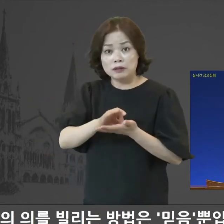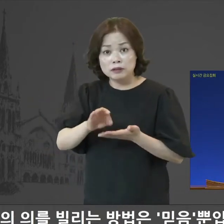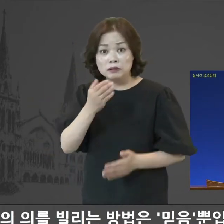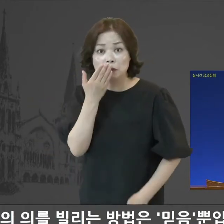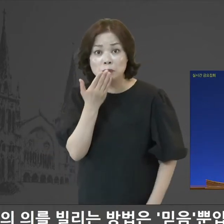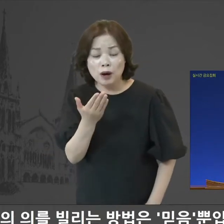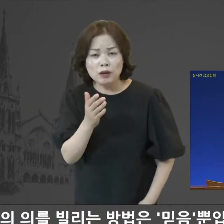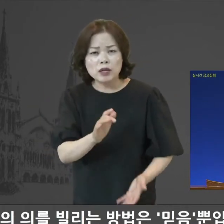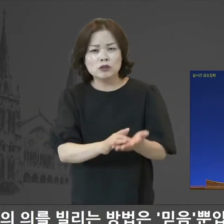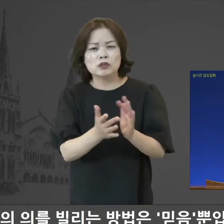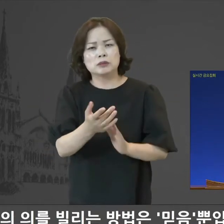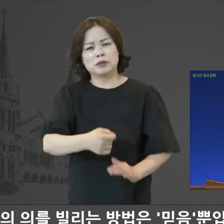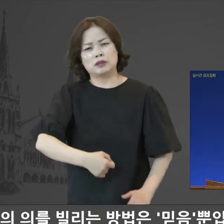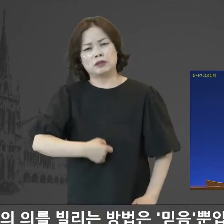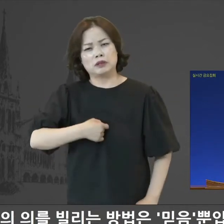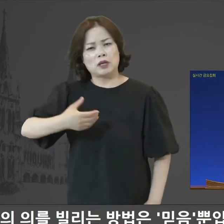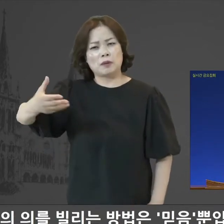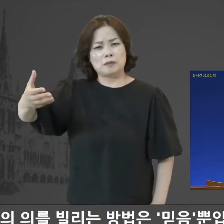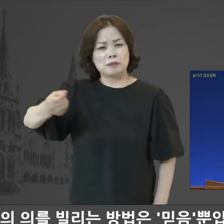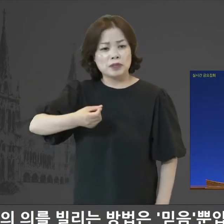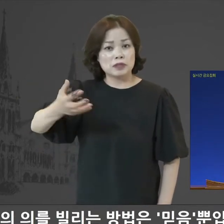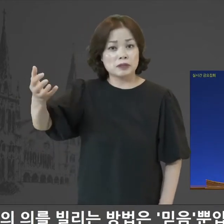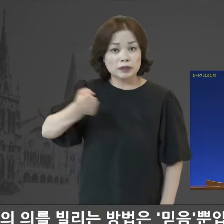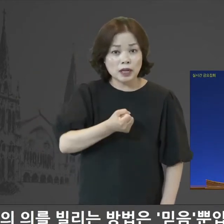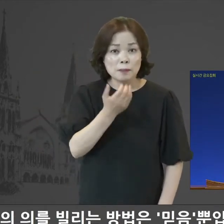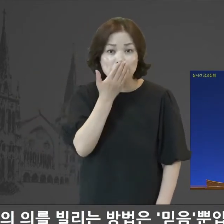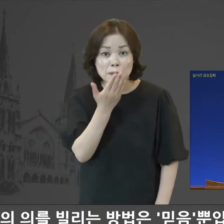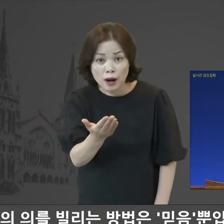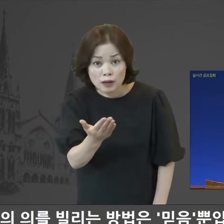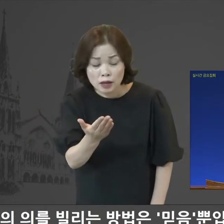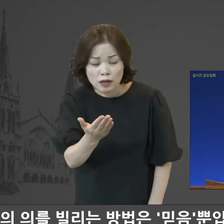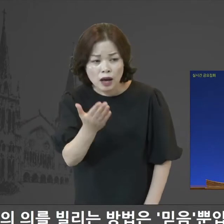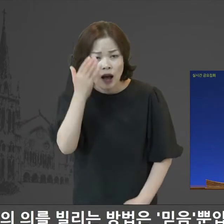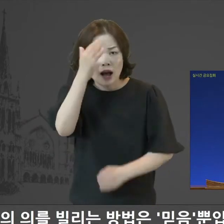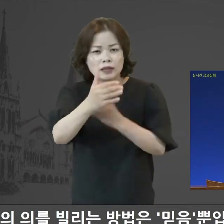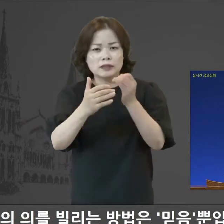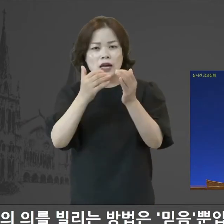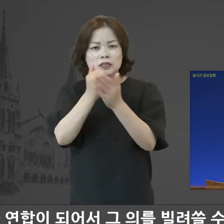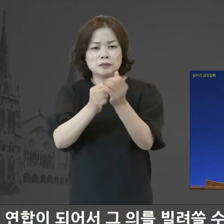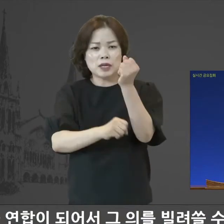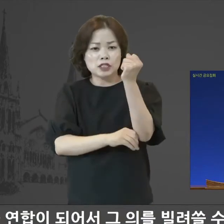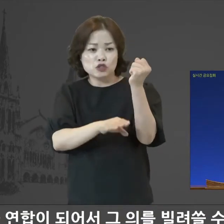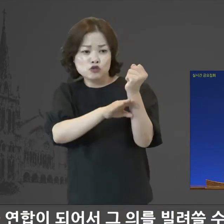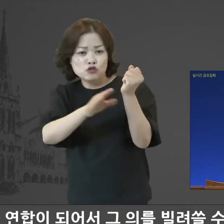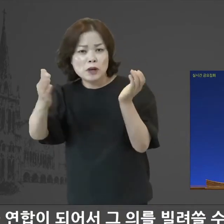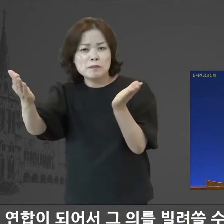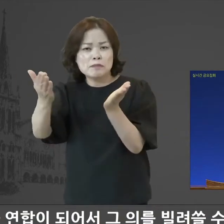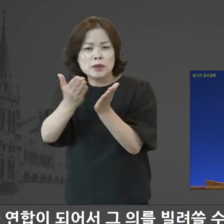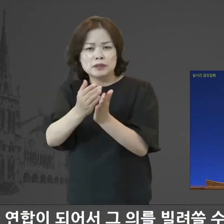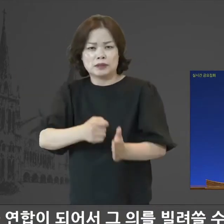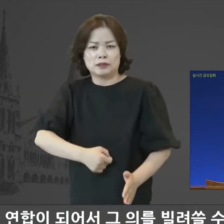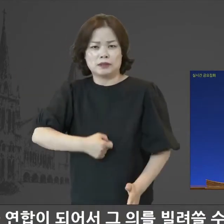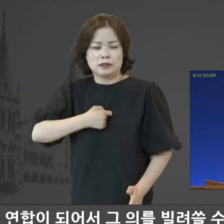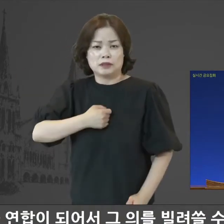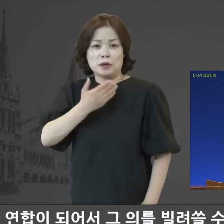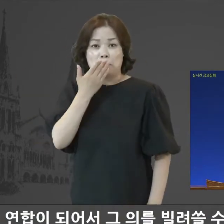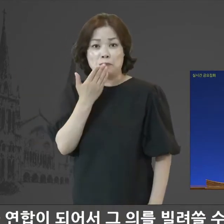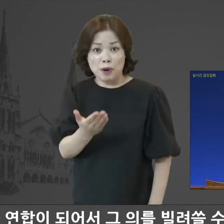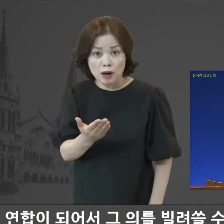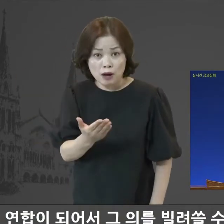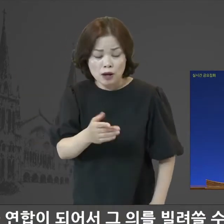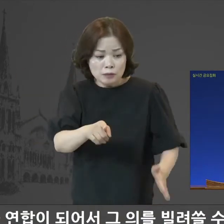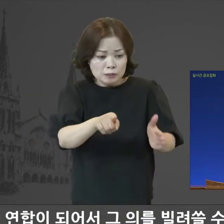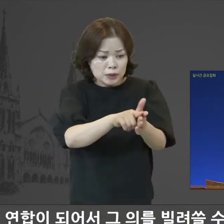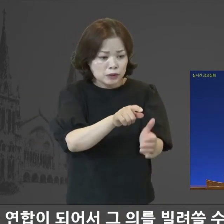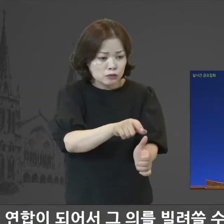겁니다. 예수님의 의를 빌려 가질 때만 하나님 기준에 맞는 의를 우리가 갖출 수 있는 겁니다. 그래서